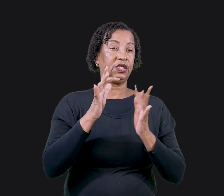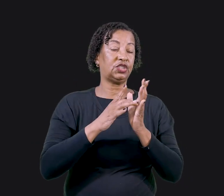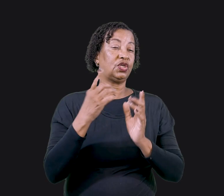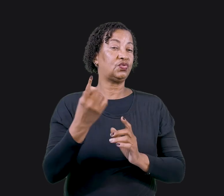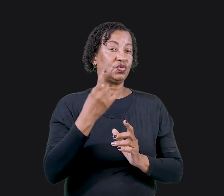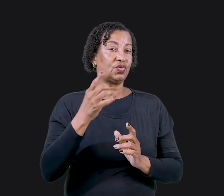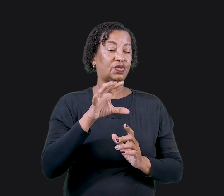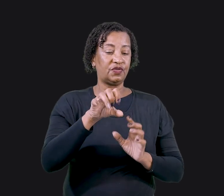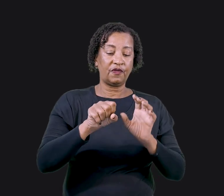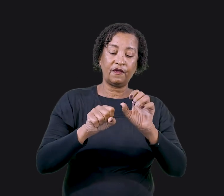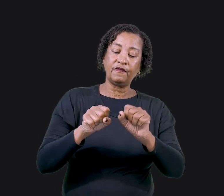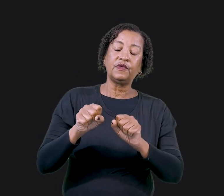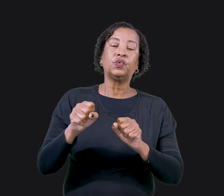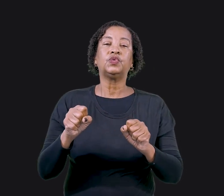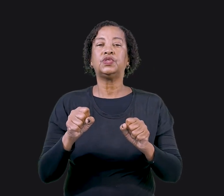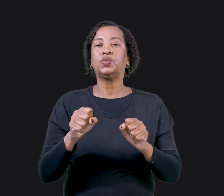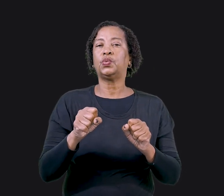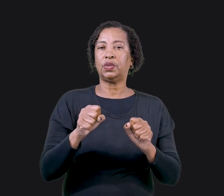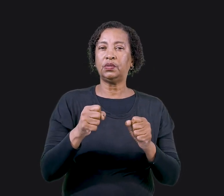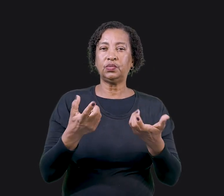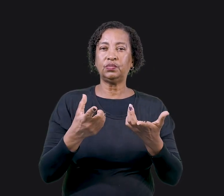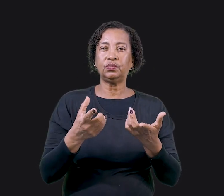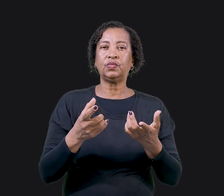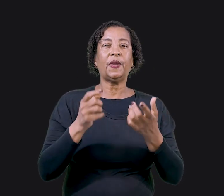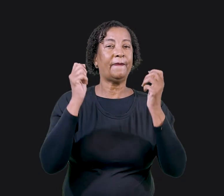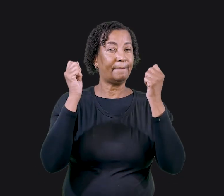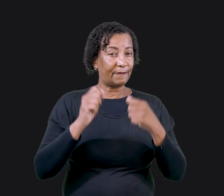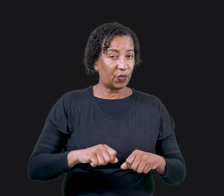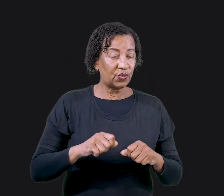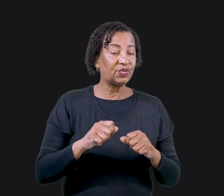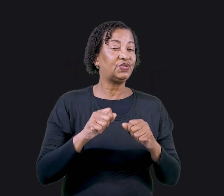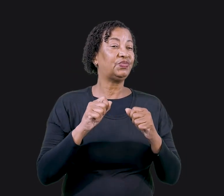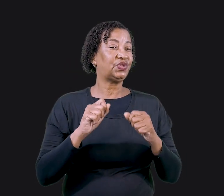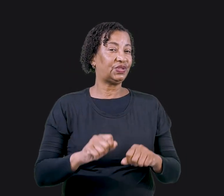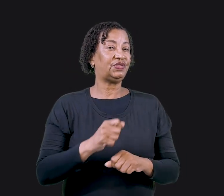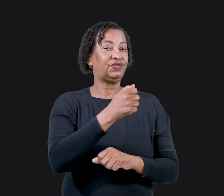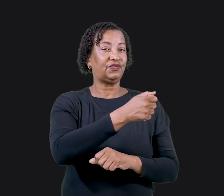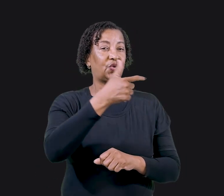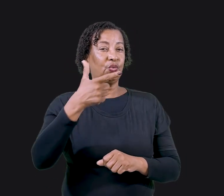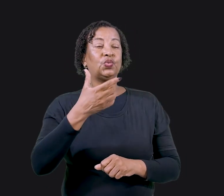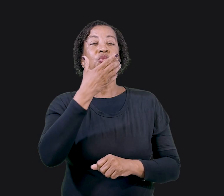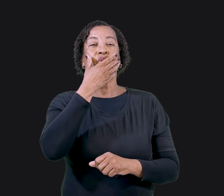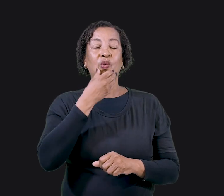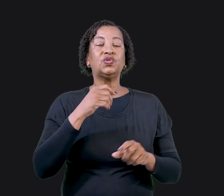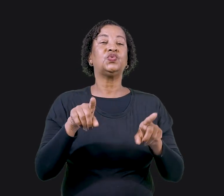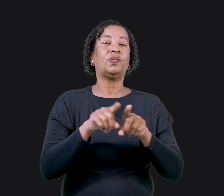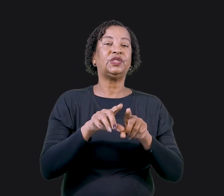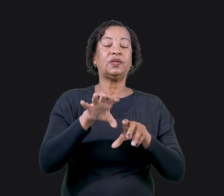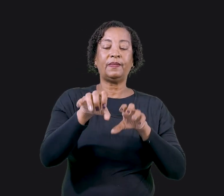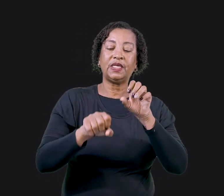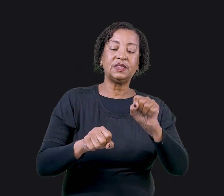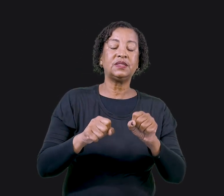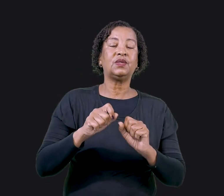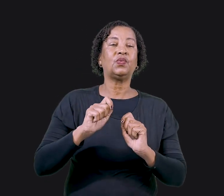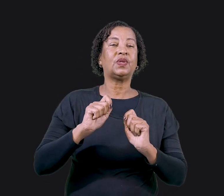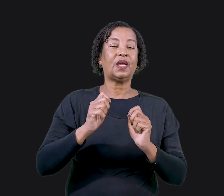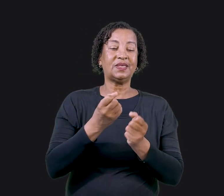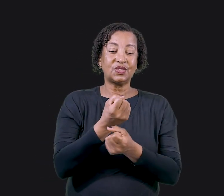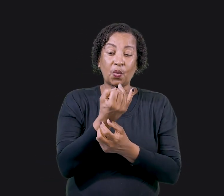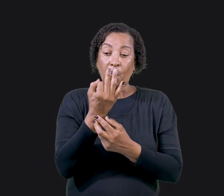esse pão e peixe em suas mãos? Você acha que seria possível que 12 homens pudessem segurar em suas mãos todo esse alimento de uma só